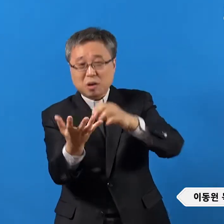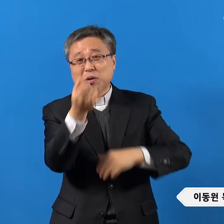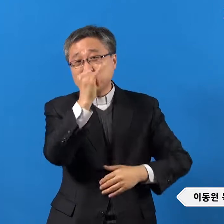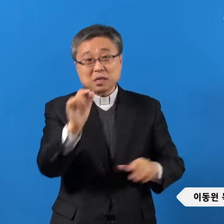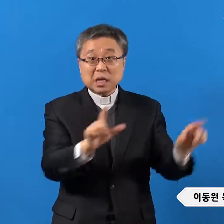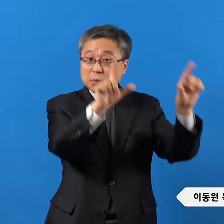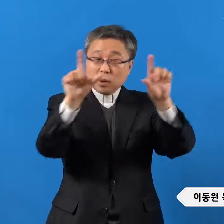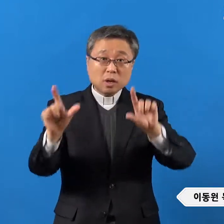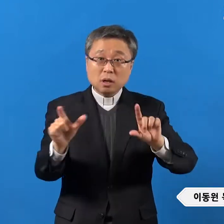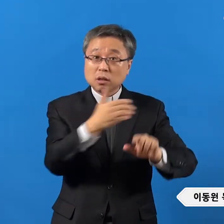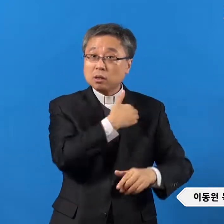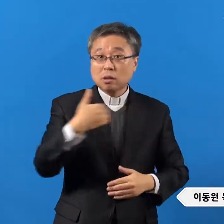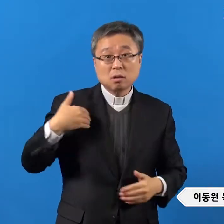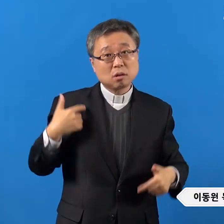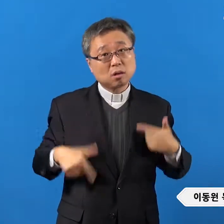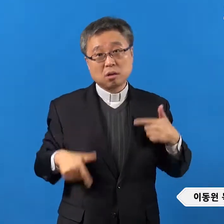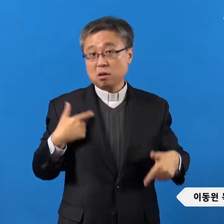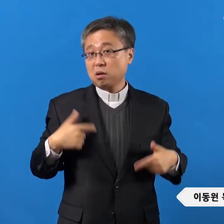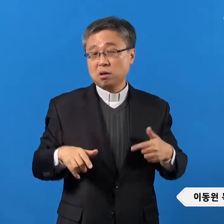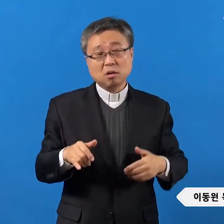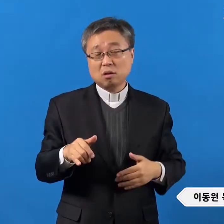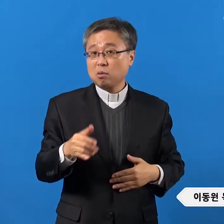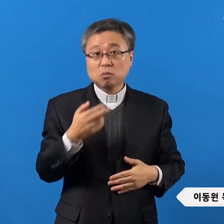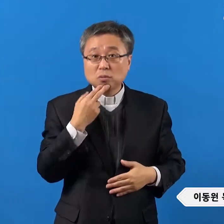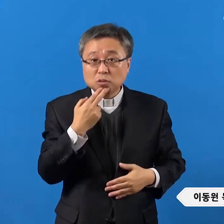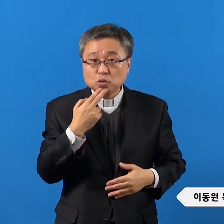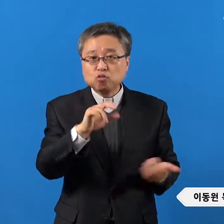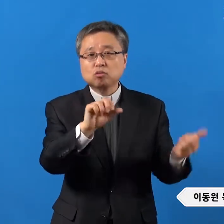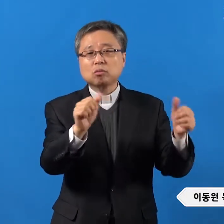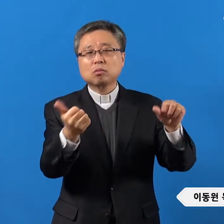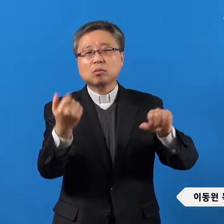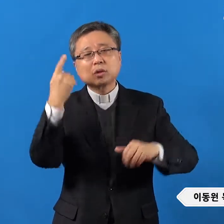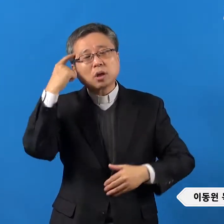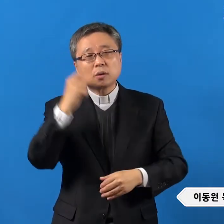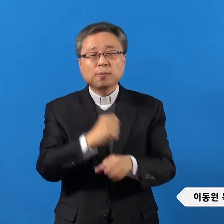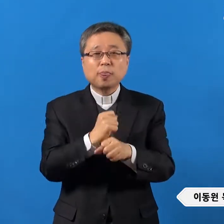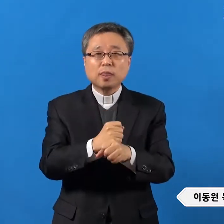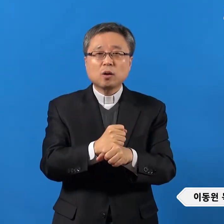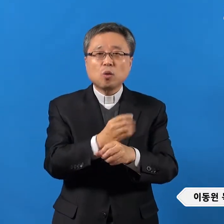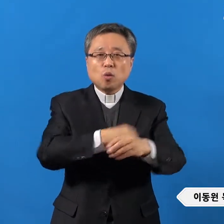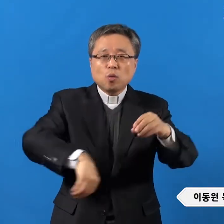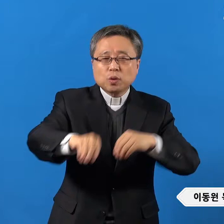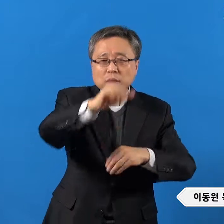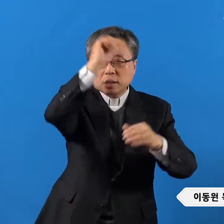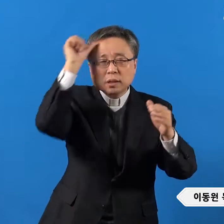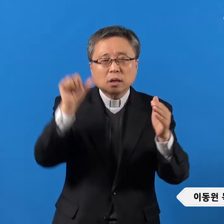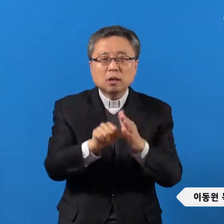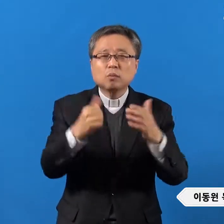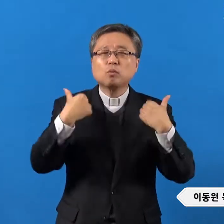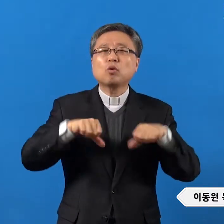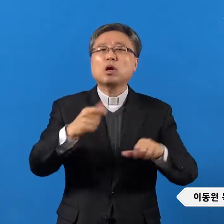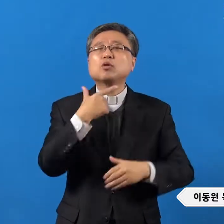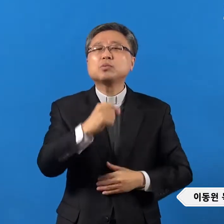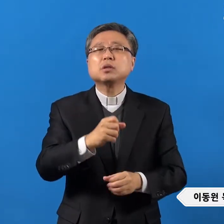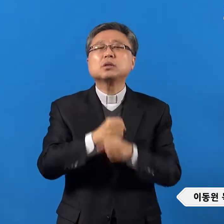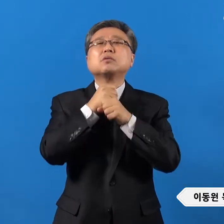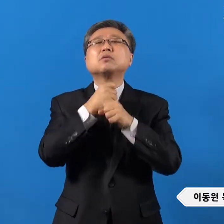이 여인은 마침내 죽음을 생각하고 있었습니다. 차라리 인생을 포기하고 싶었습니다. 그러던 어느 날